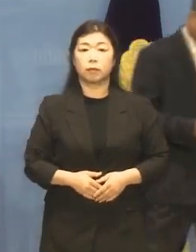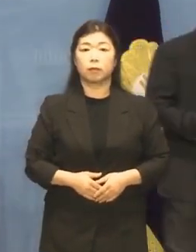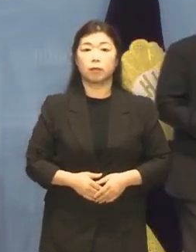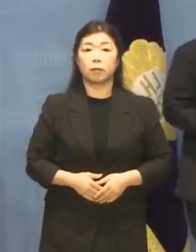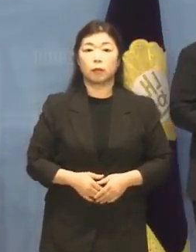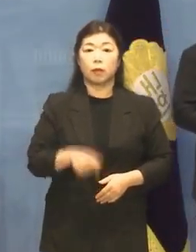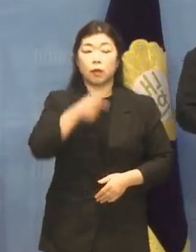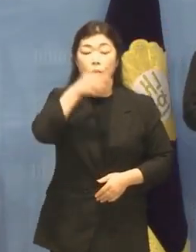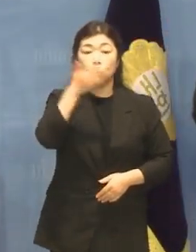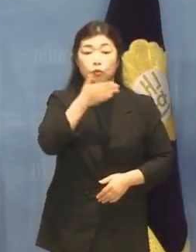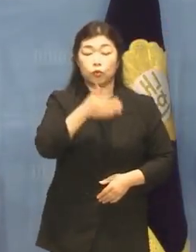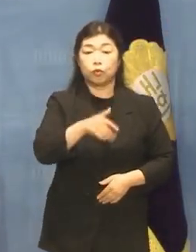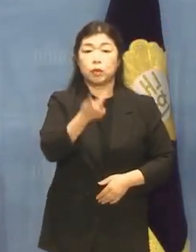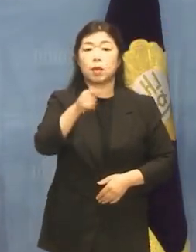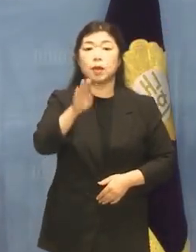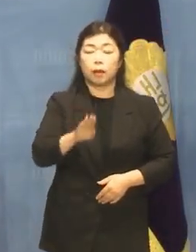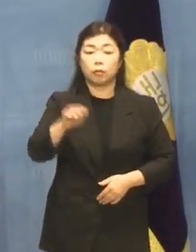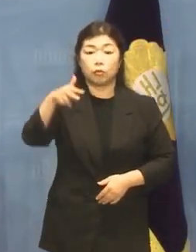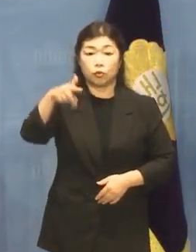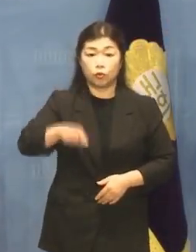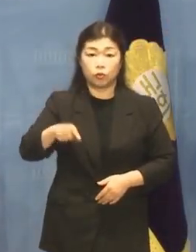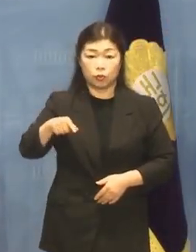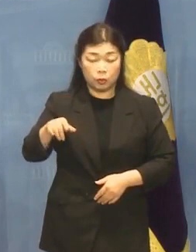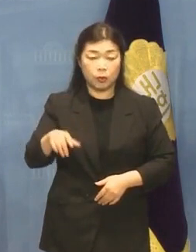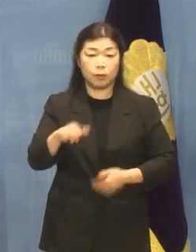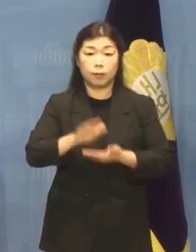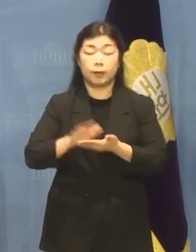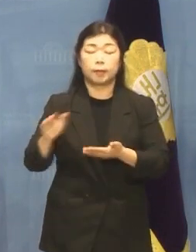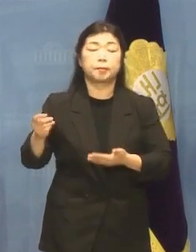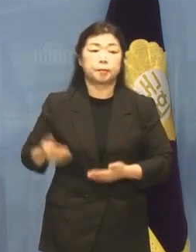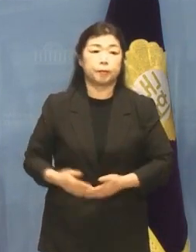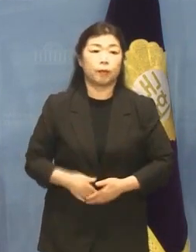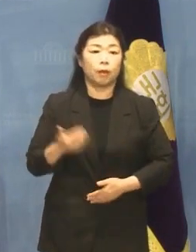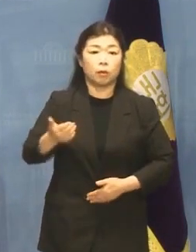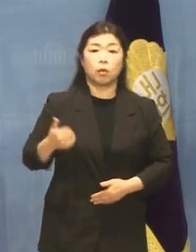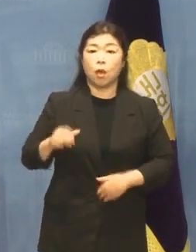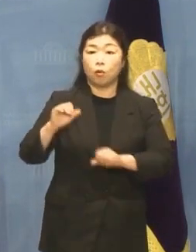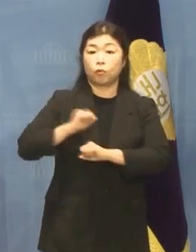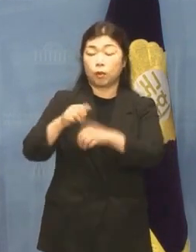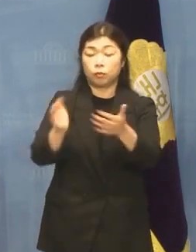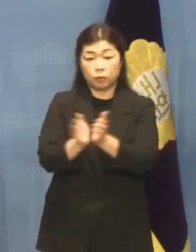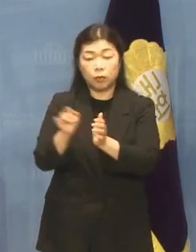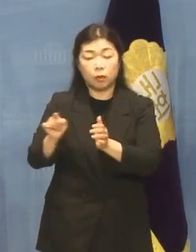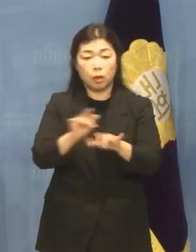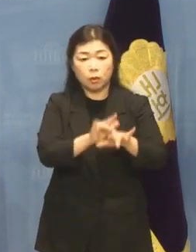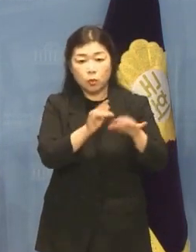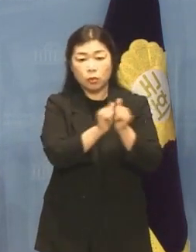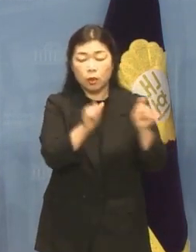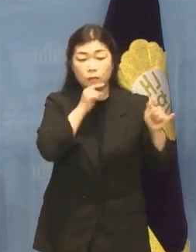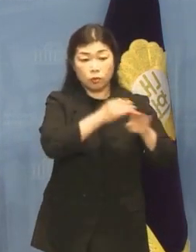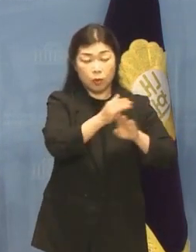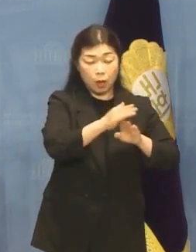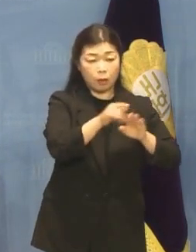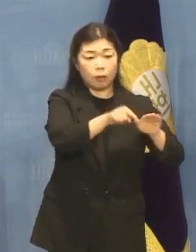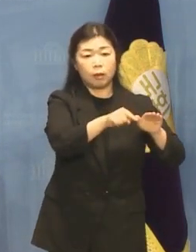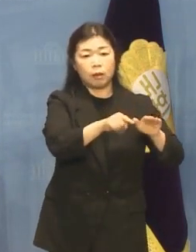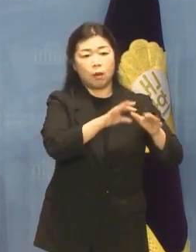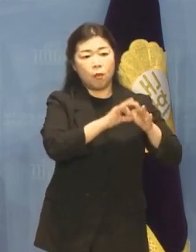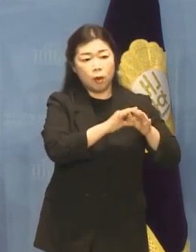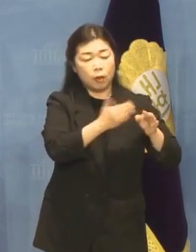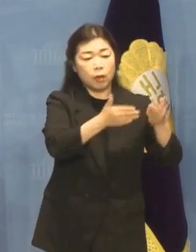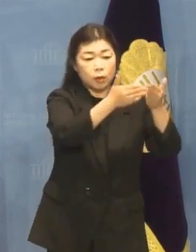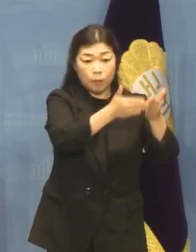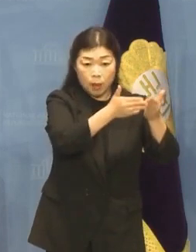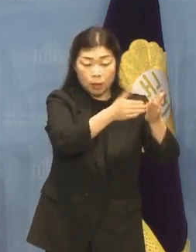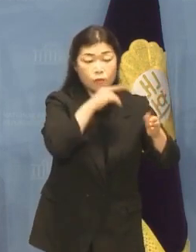전남 여수시갑 주철현 국회의원입니다. 그전에 국방부는 실종자는 북한 수산사업소 선박에